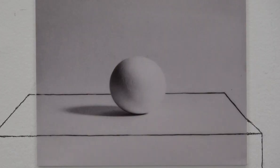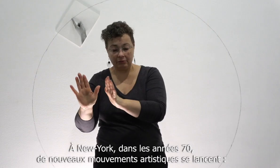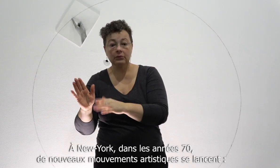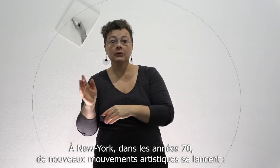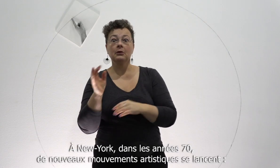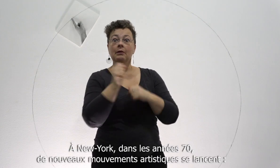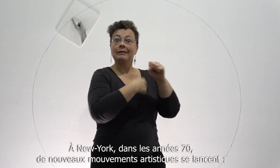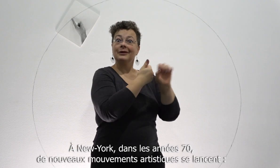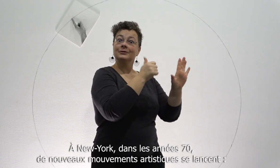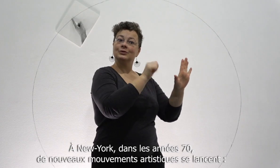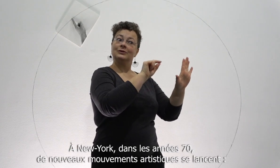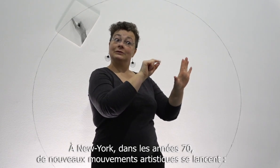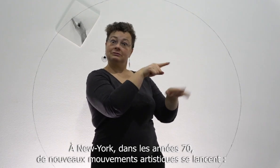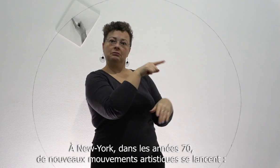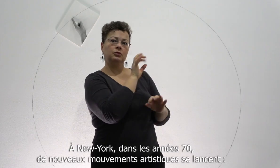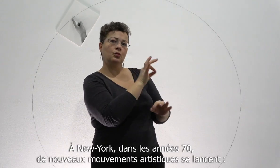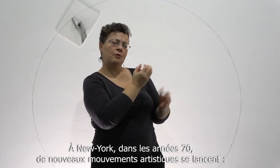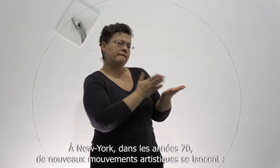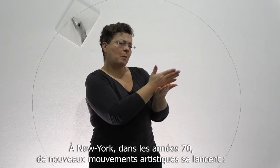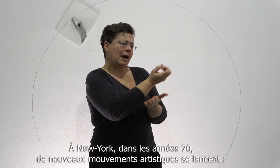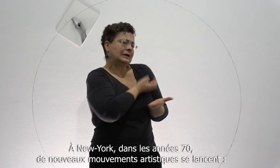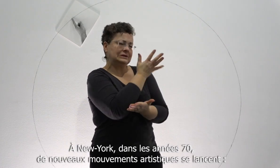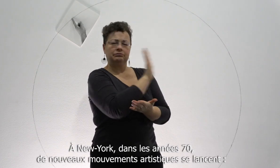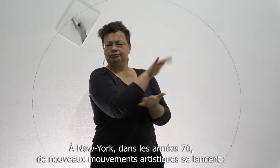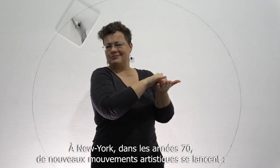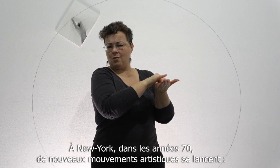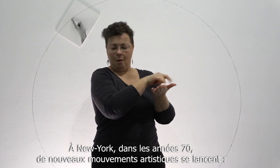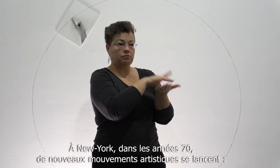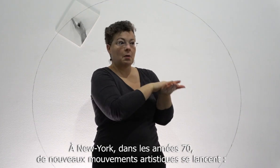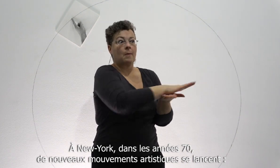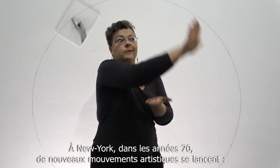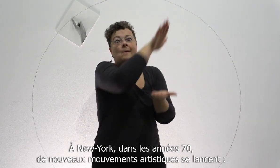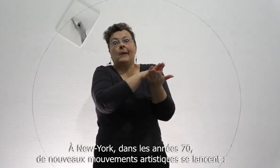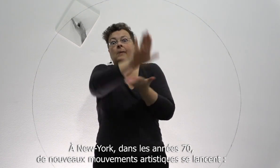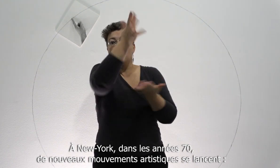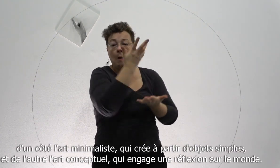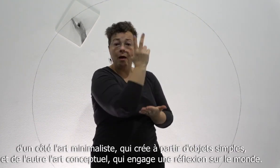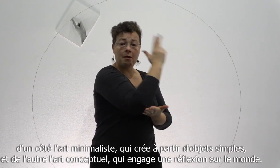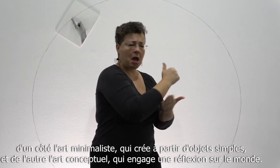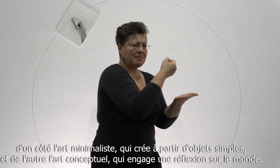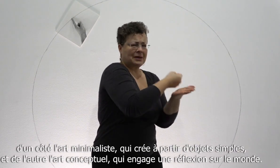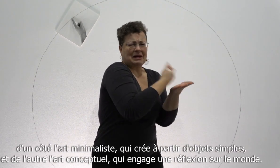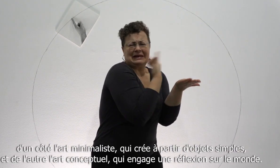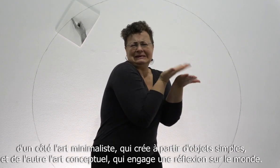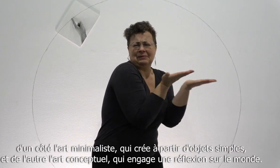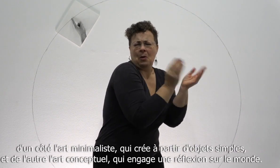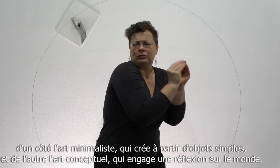A New York, dans les années 70, de nouveaux mouvements artistiques se lancent. D'un côté, l'art minimaliste qui crée à partir d'objets simples,